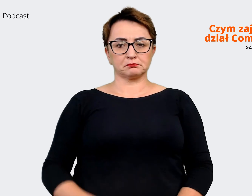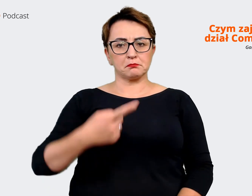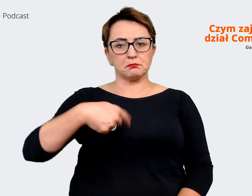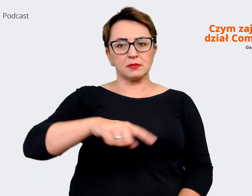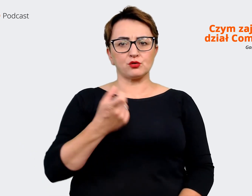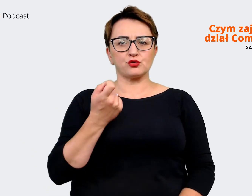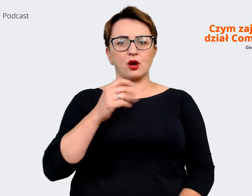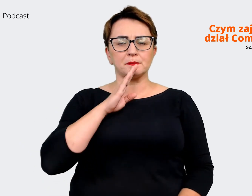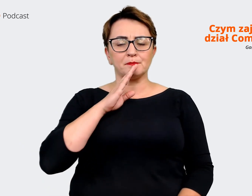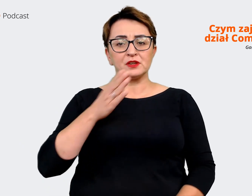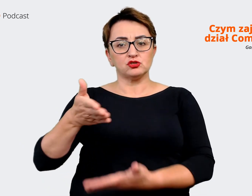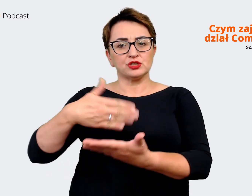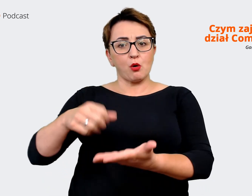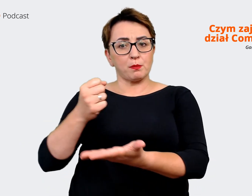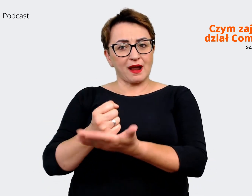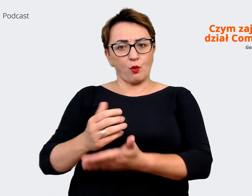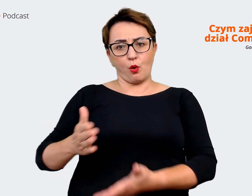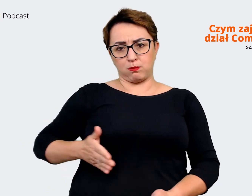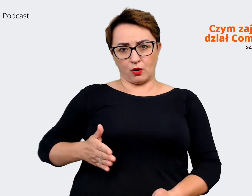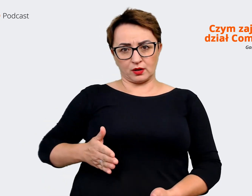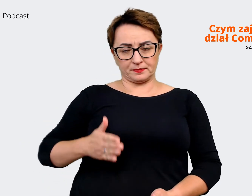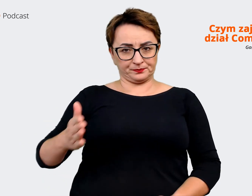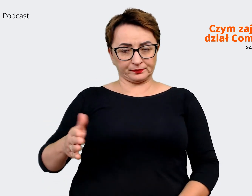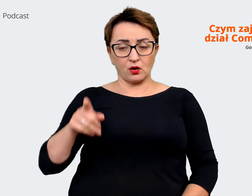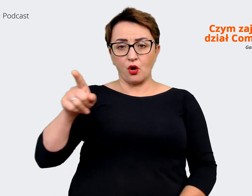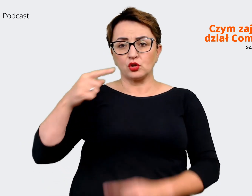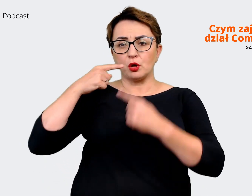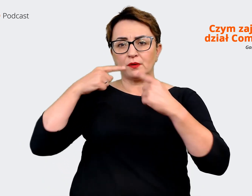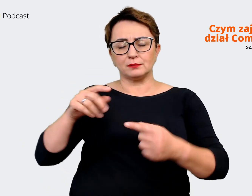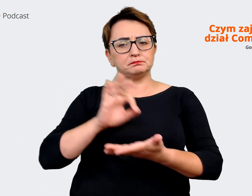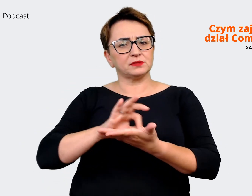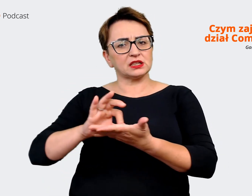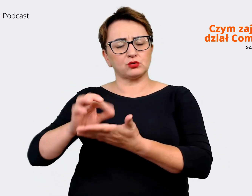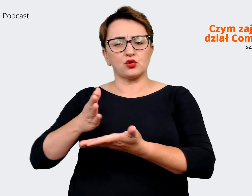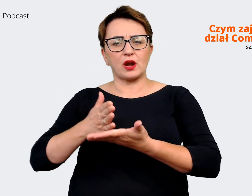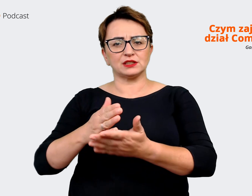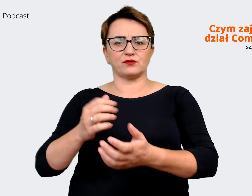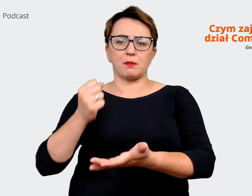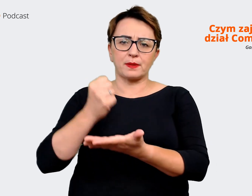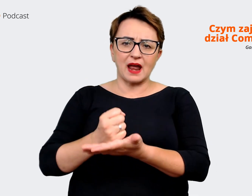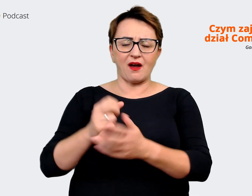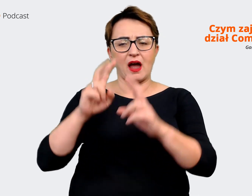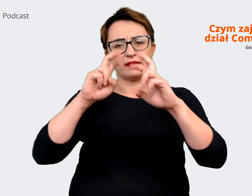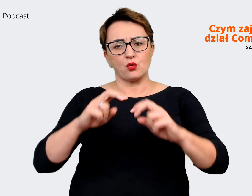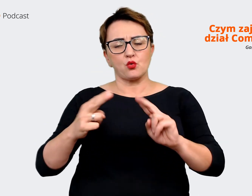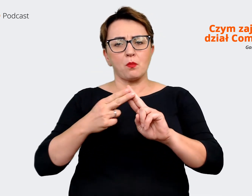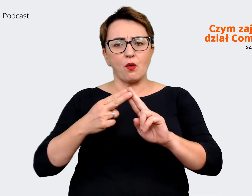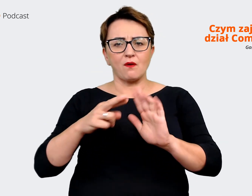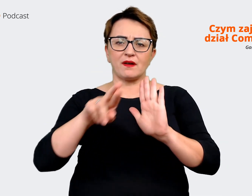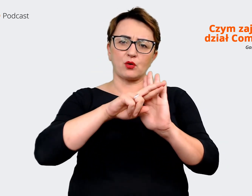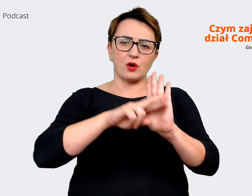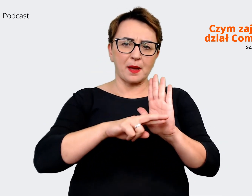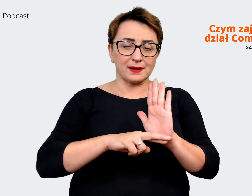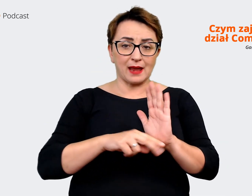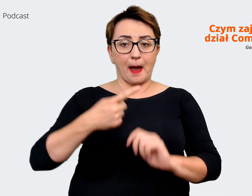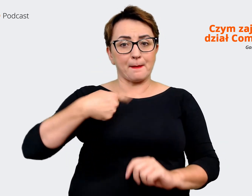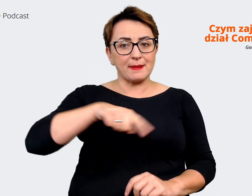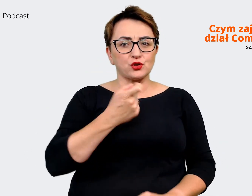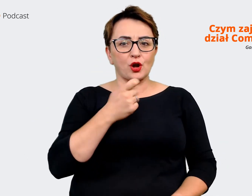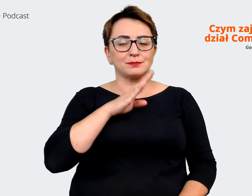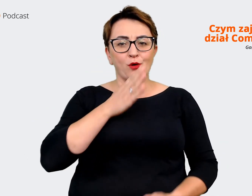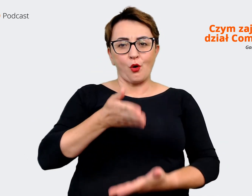Jesteśmy troszeczkę obok działu prawnego, który odpowiada za taką bieżące doradztwo prawne, analizowanie umów, regulaminów. My jesteśmy trochę